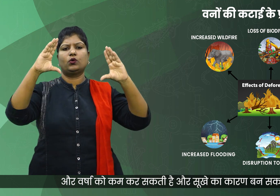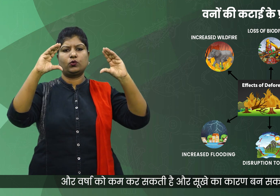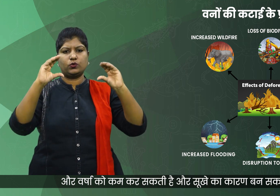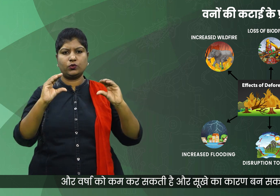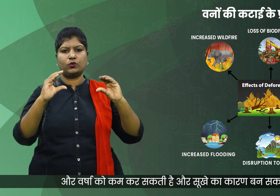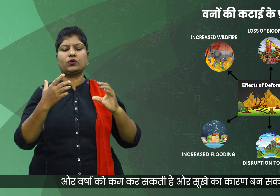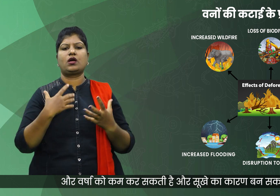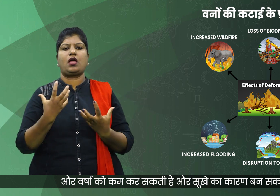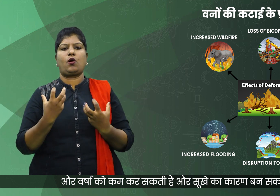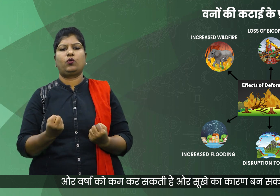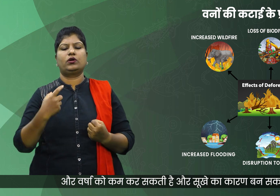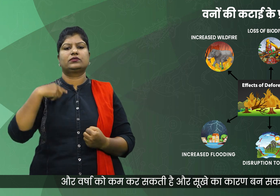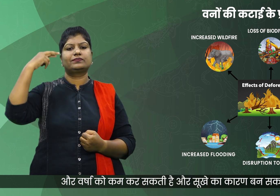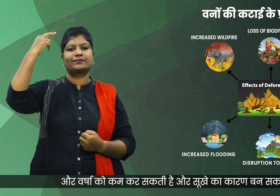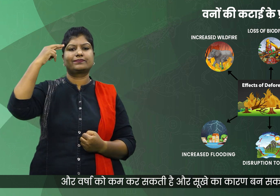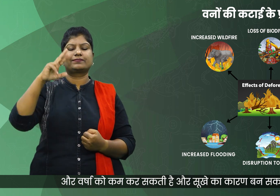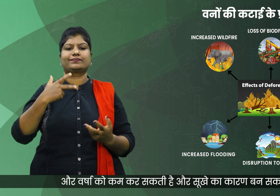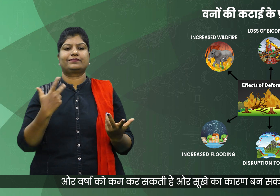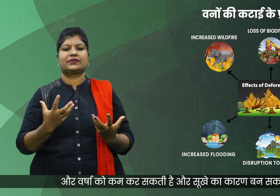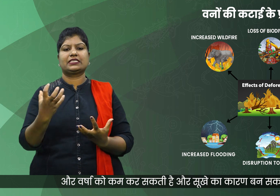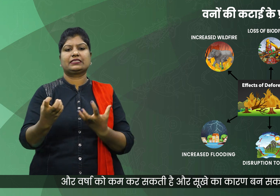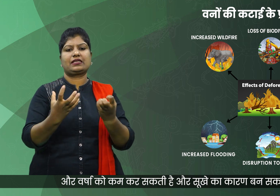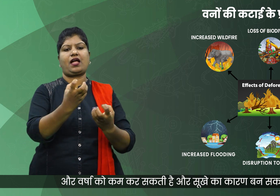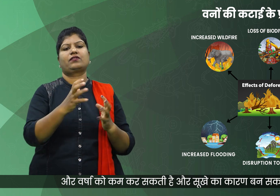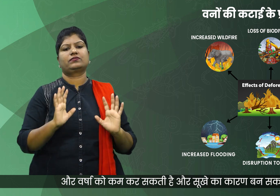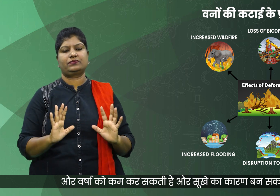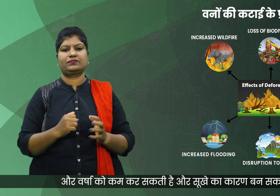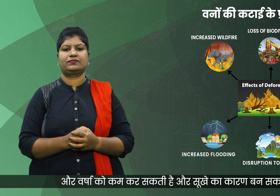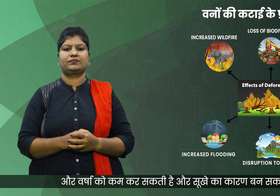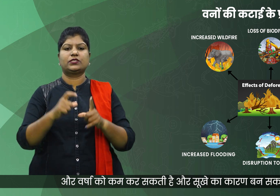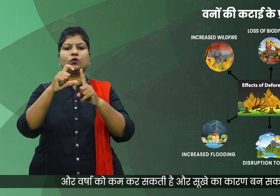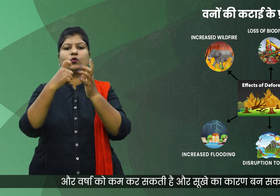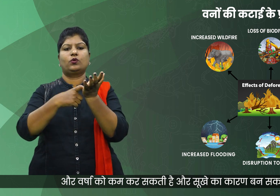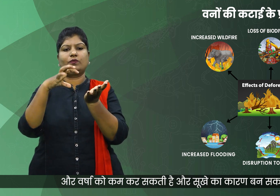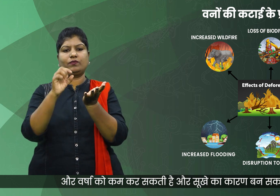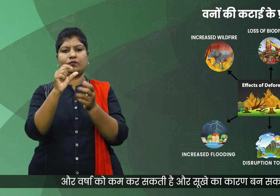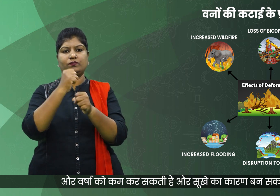सूखे का कारण बन सकती है।